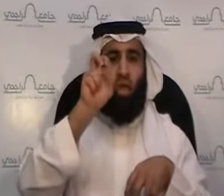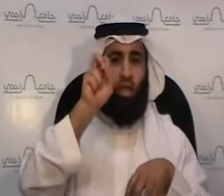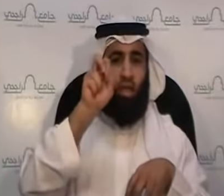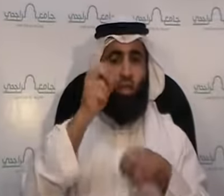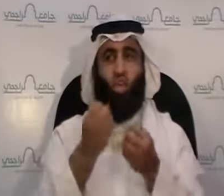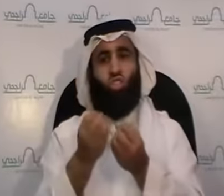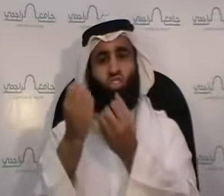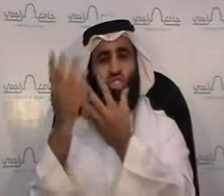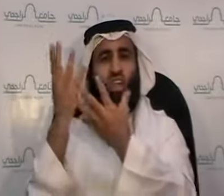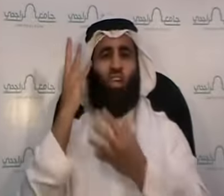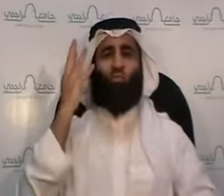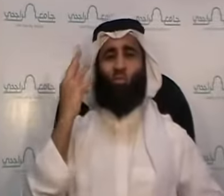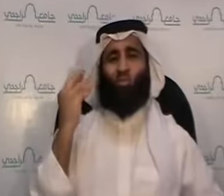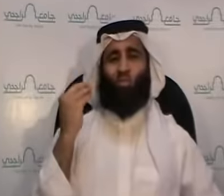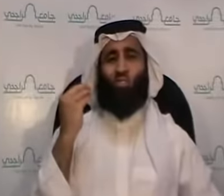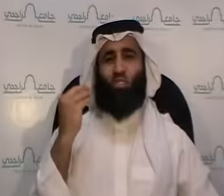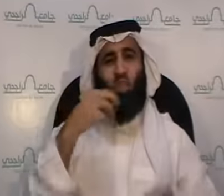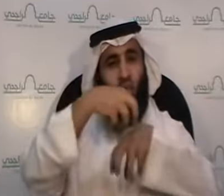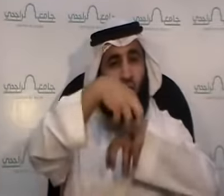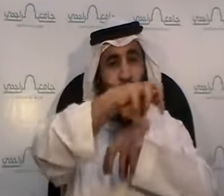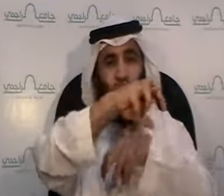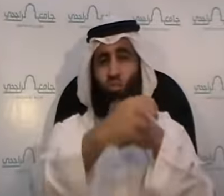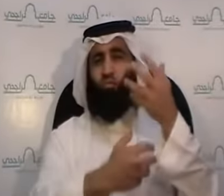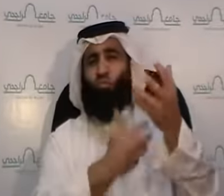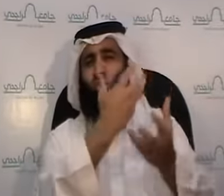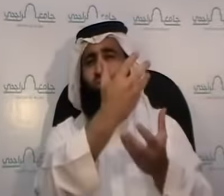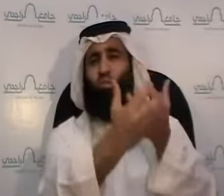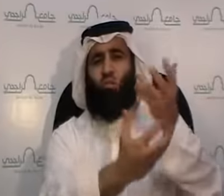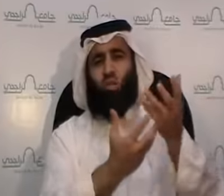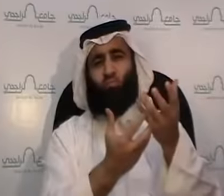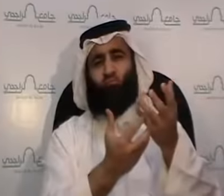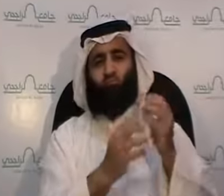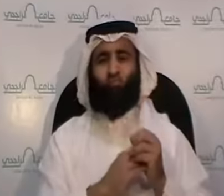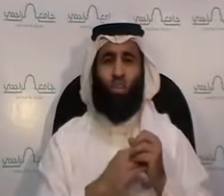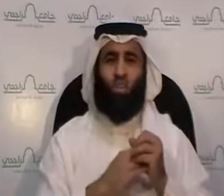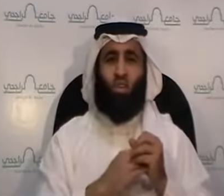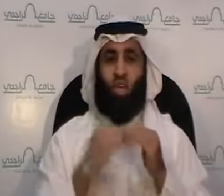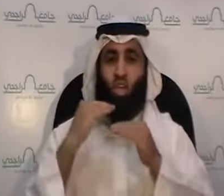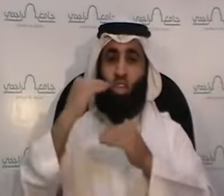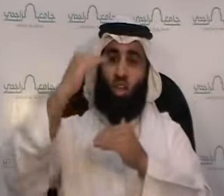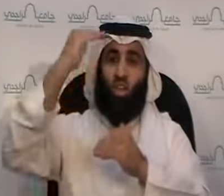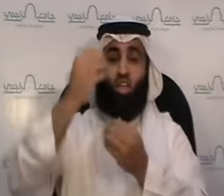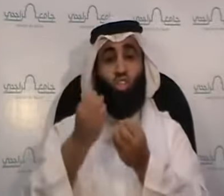السعير. أهل الجنة درجات، وأهل النار دركات،